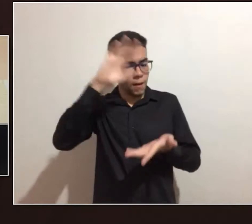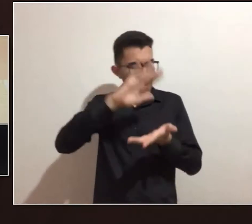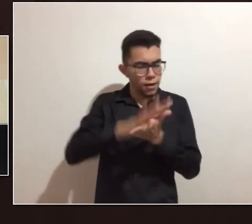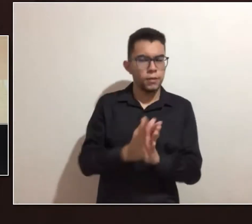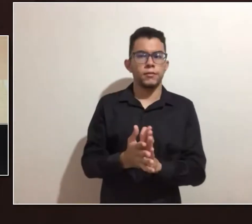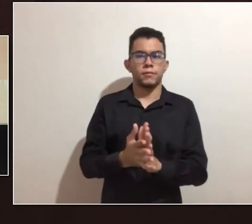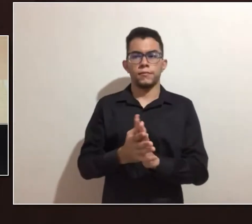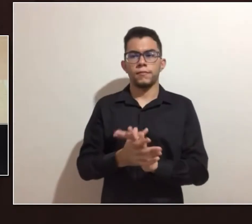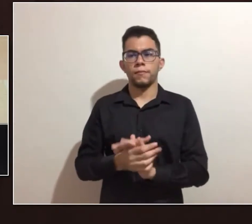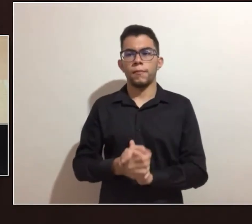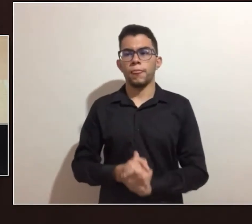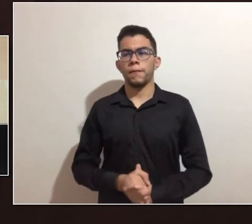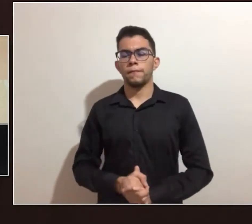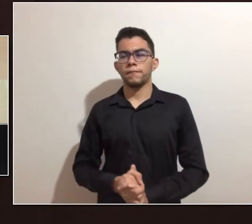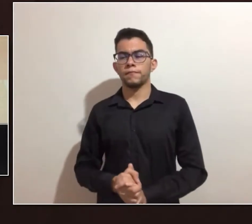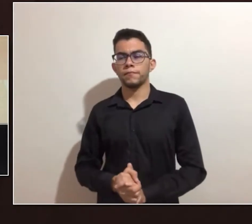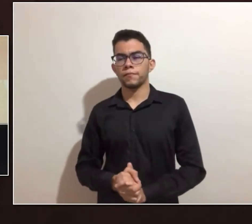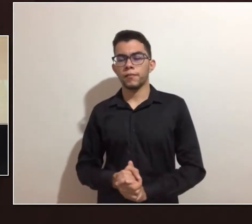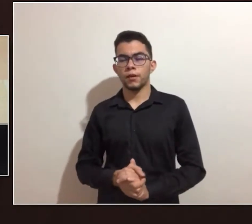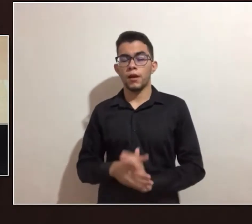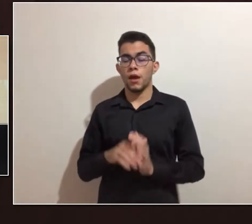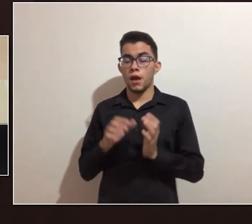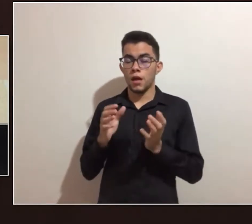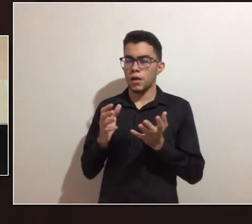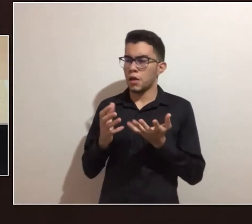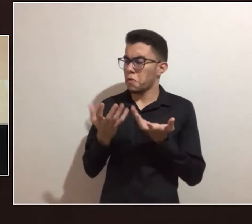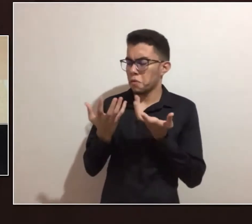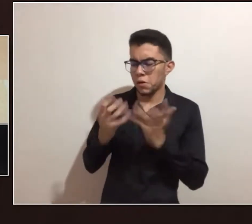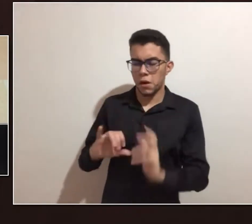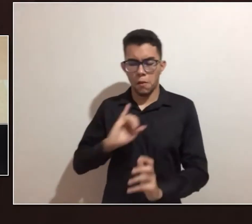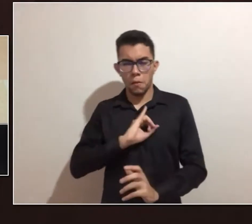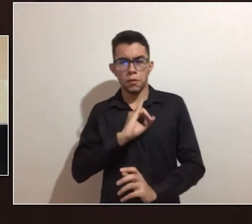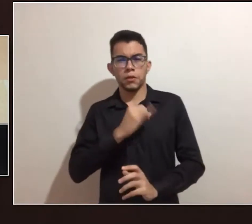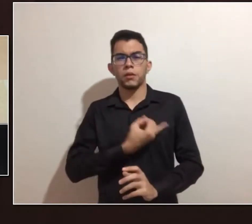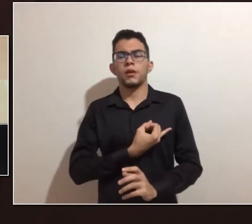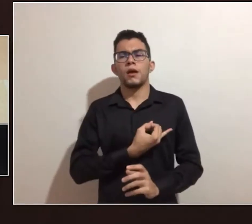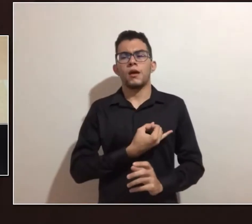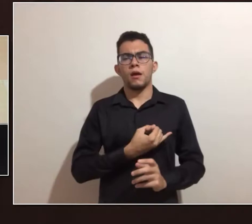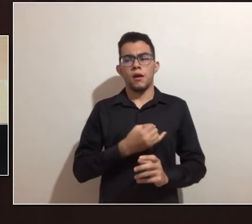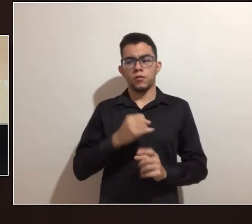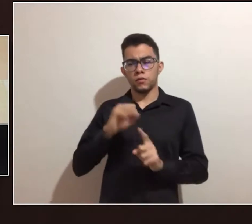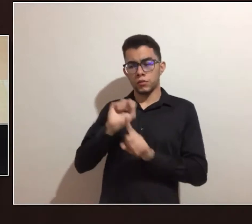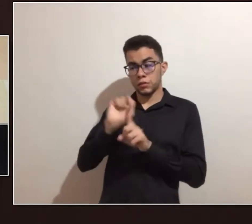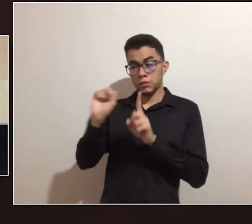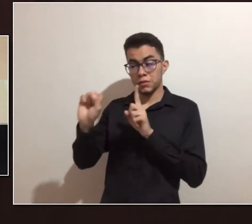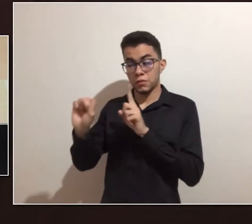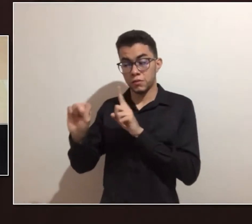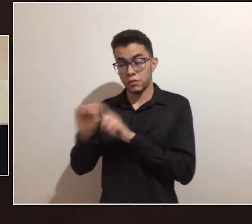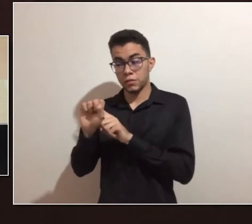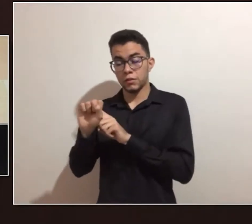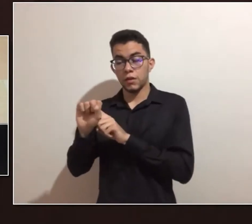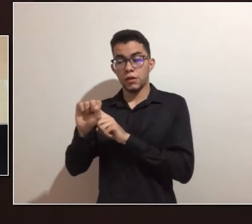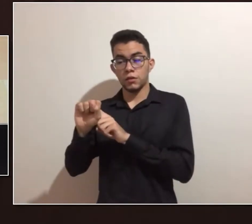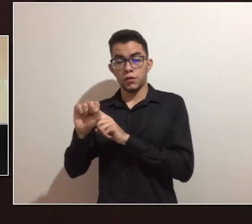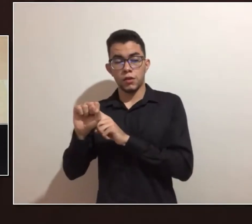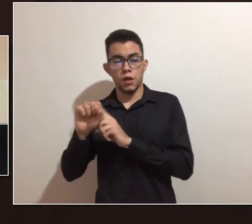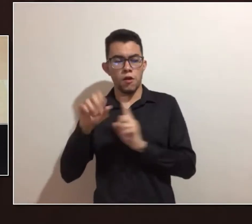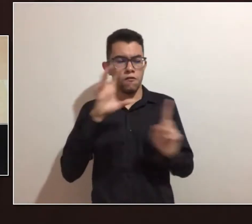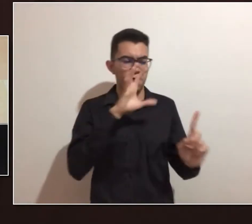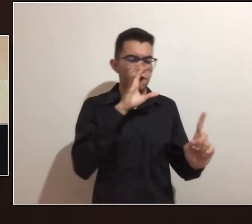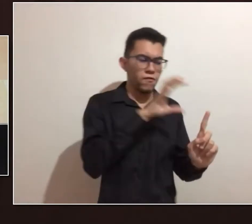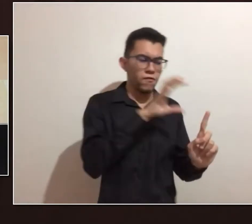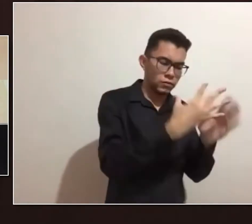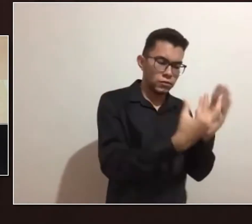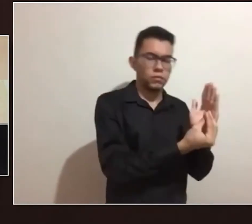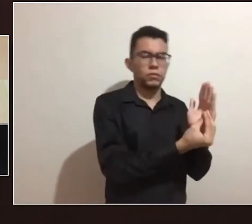mistério da iniquidade que opera já na sociedade opere na igreja. Nós não queremos, certo? Nós queremos que o Senhor